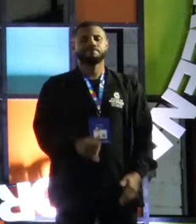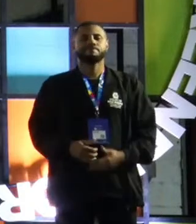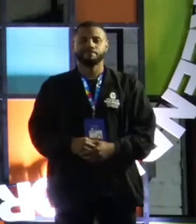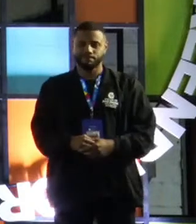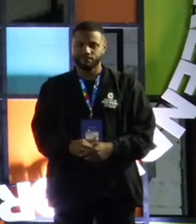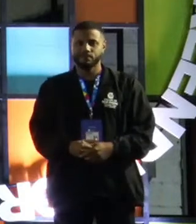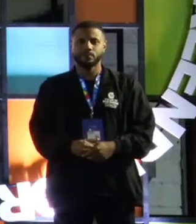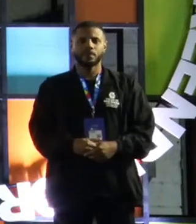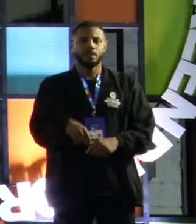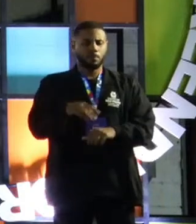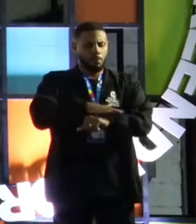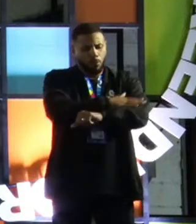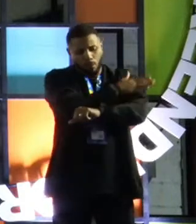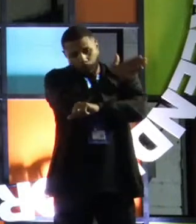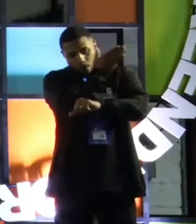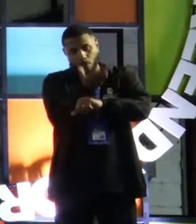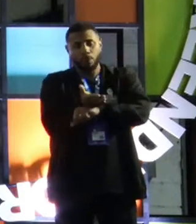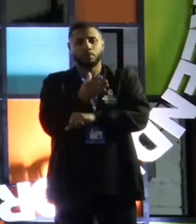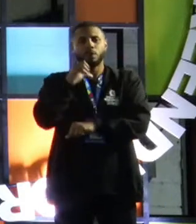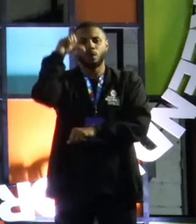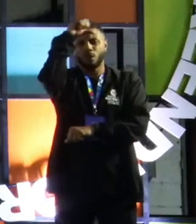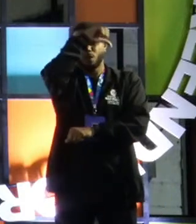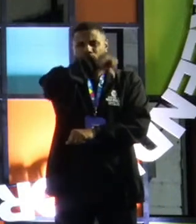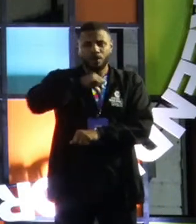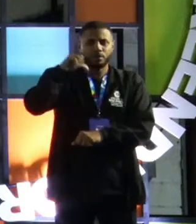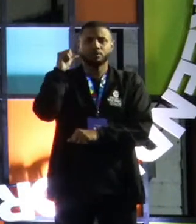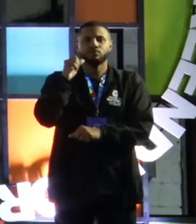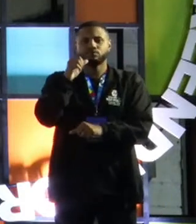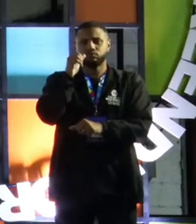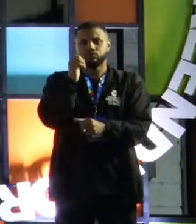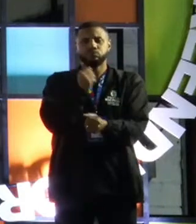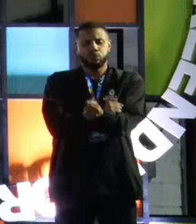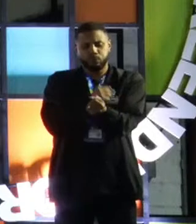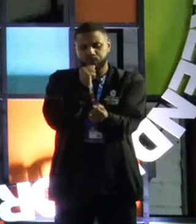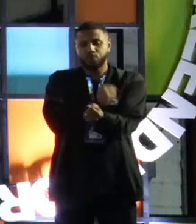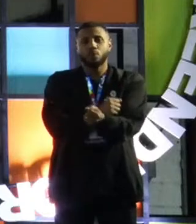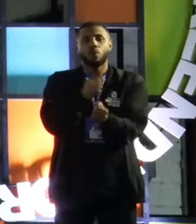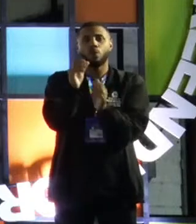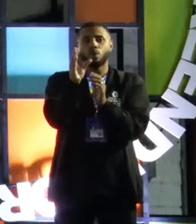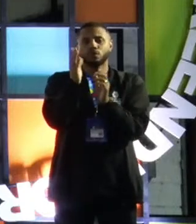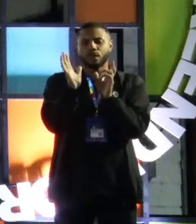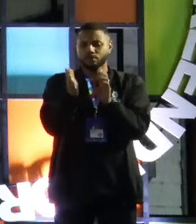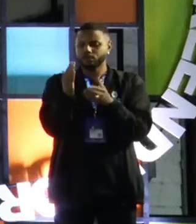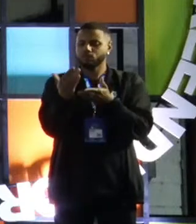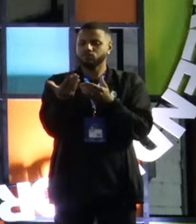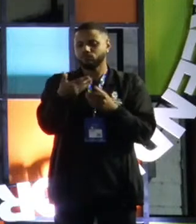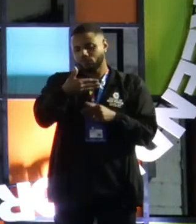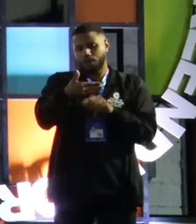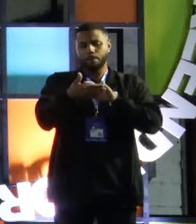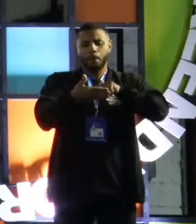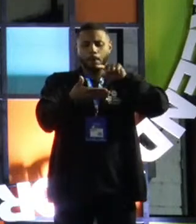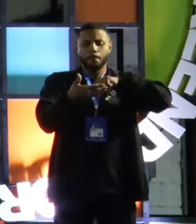muito tempo, as pessoas passam muito tempo consumindo conteúdo pelo celular.